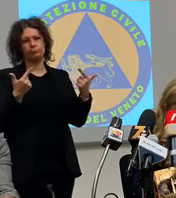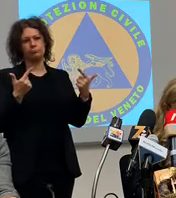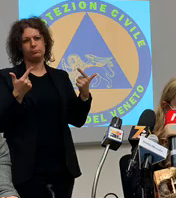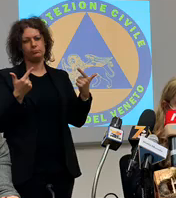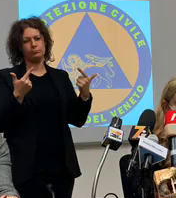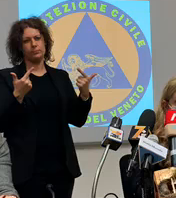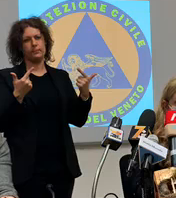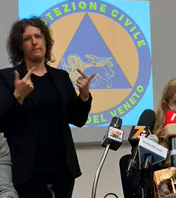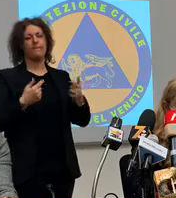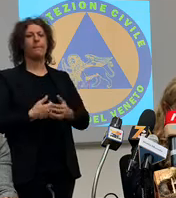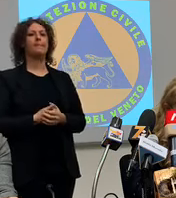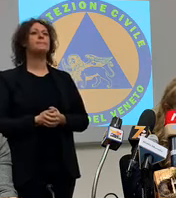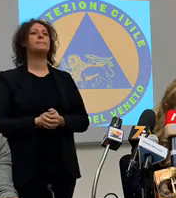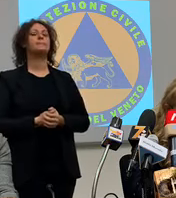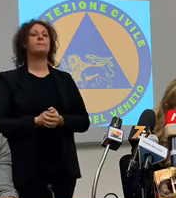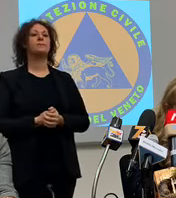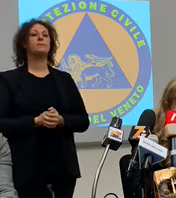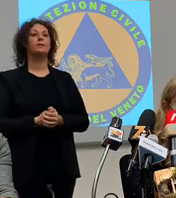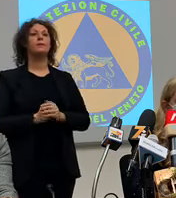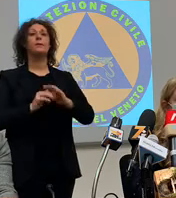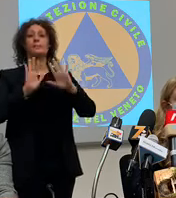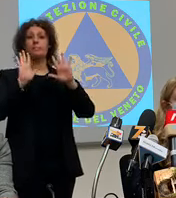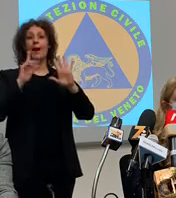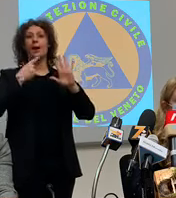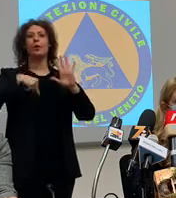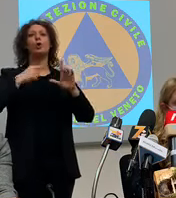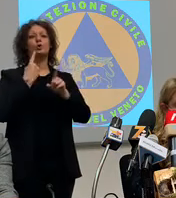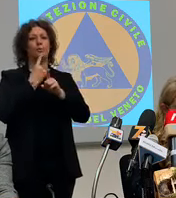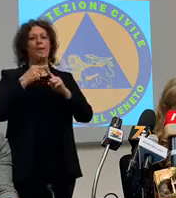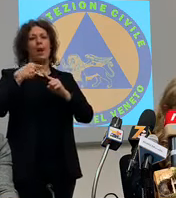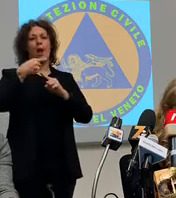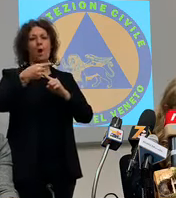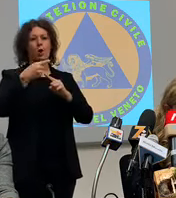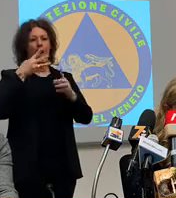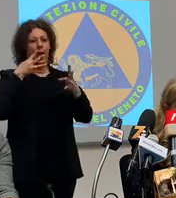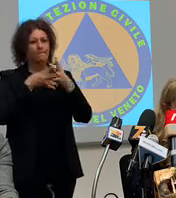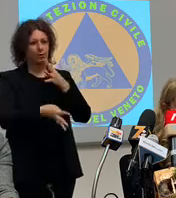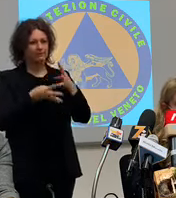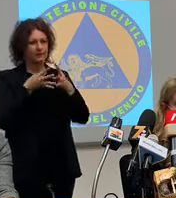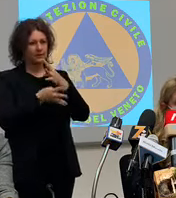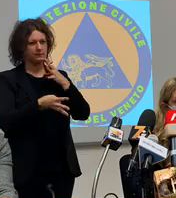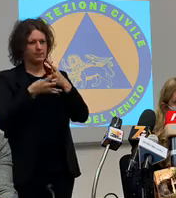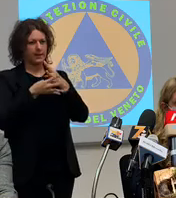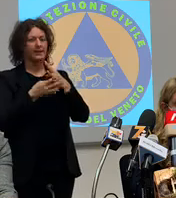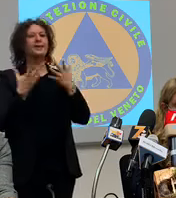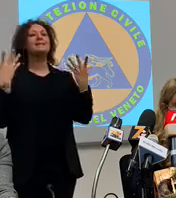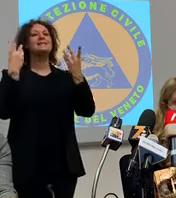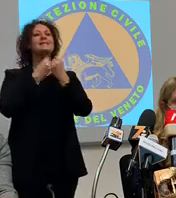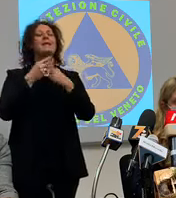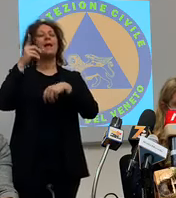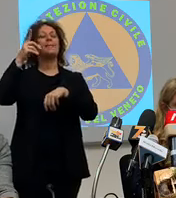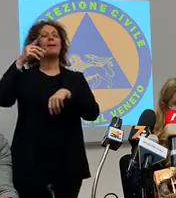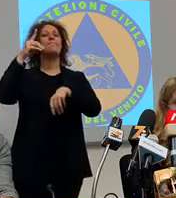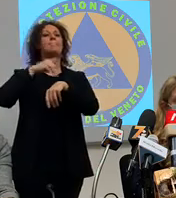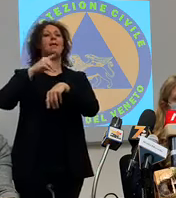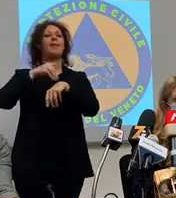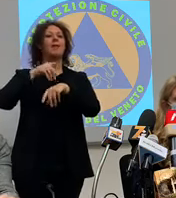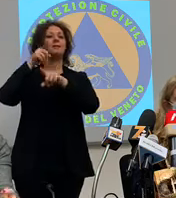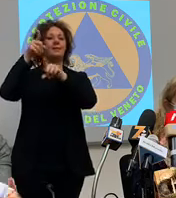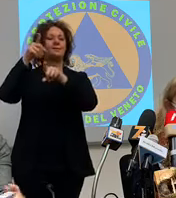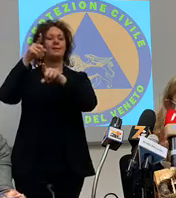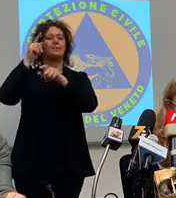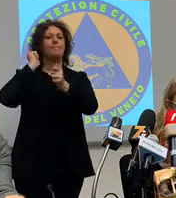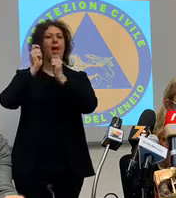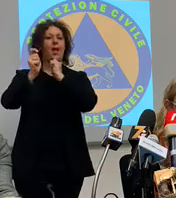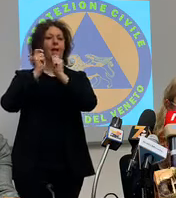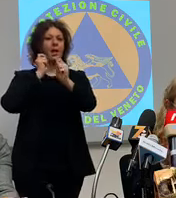mettono in difficoltà stiamo facendo però degli degli approfondimenti con la pediatria di Padova e con alcuni